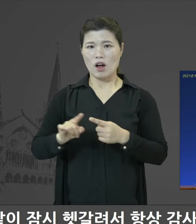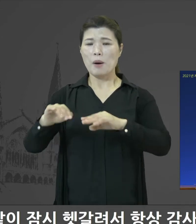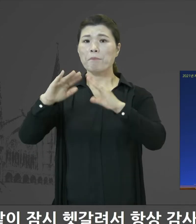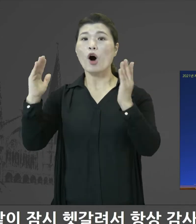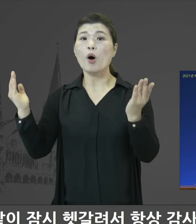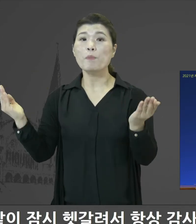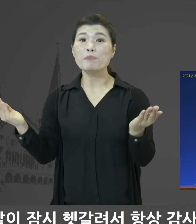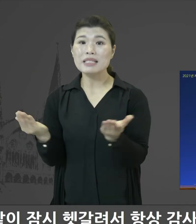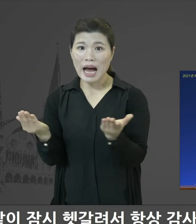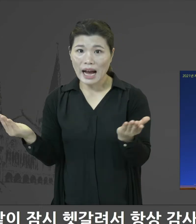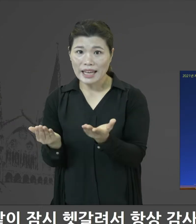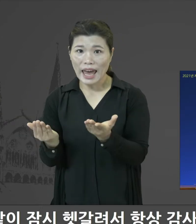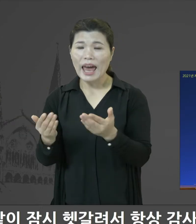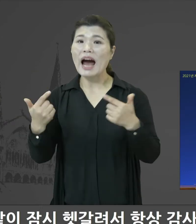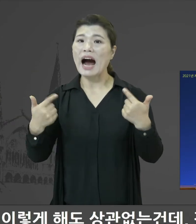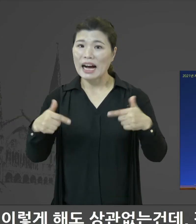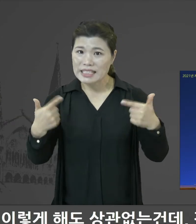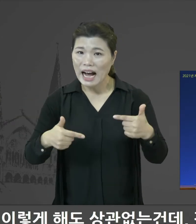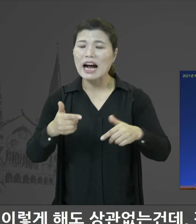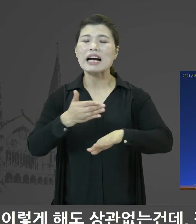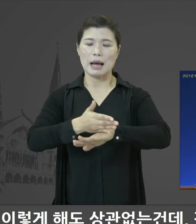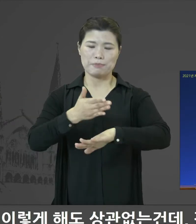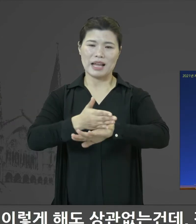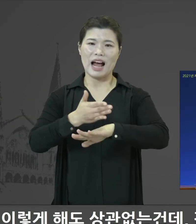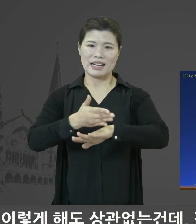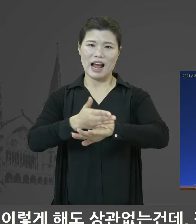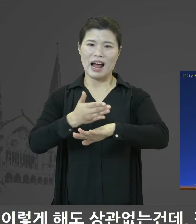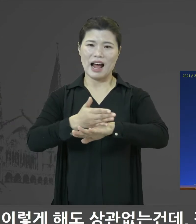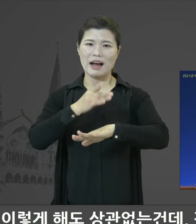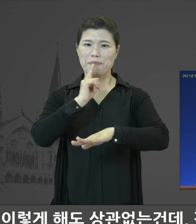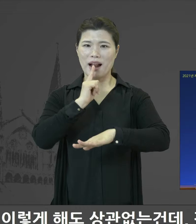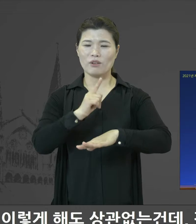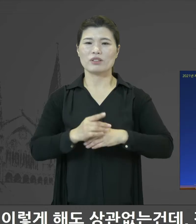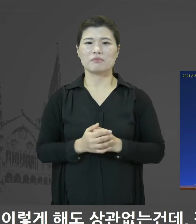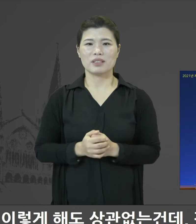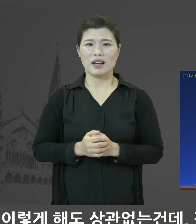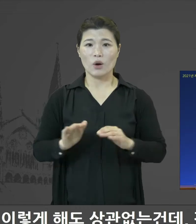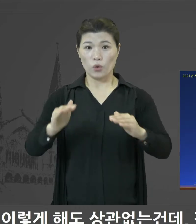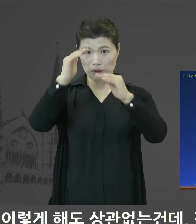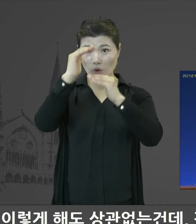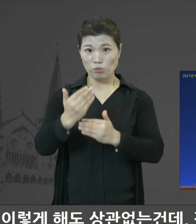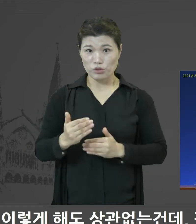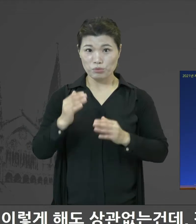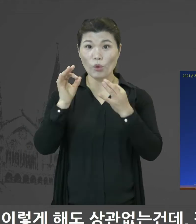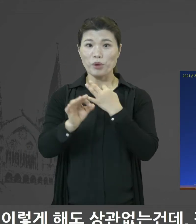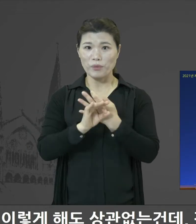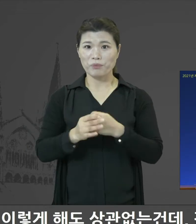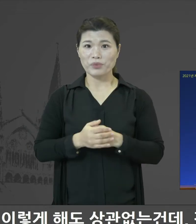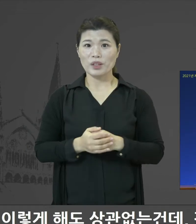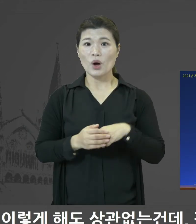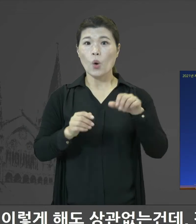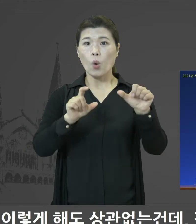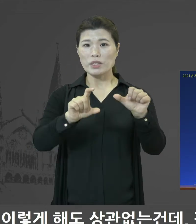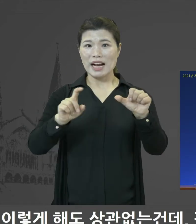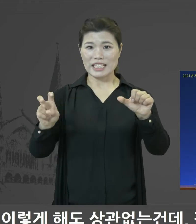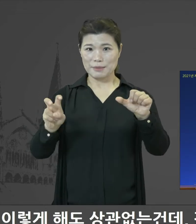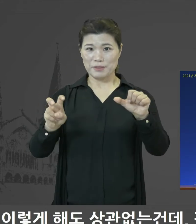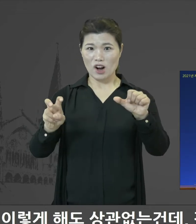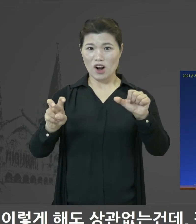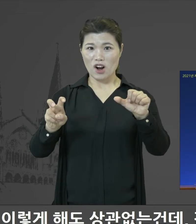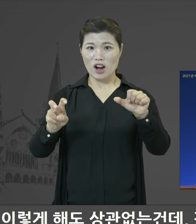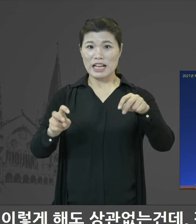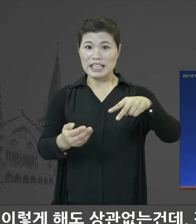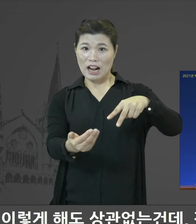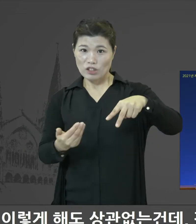범사에 항상 감사하라 이렇게 되어 있다는 사실이죠. 오늘 본문을 보면 확인합니다. 5장 20절 말씀 봅니다.